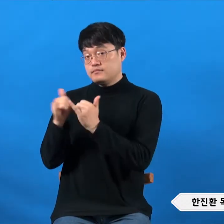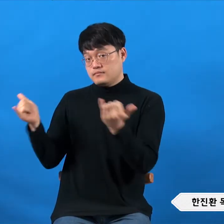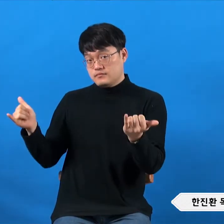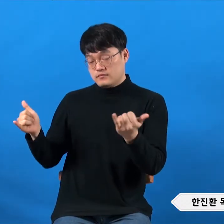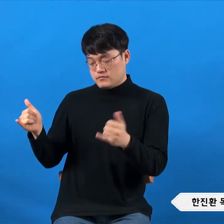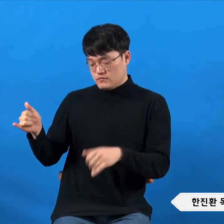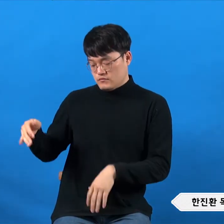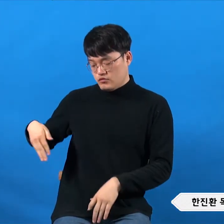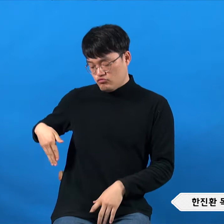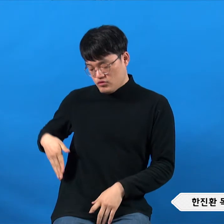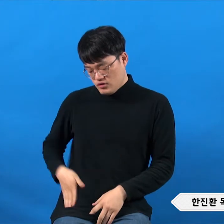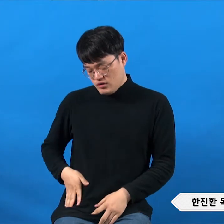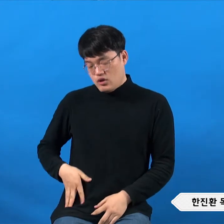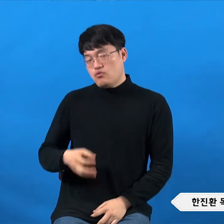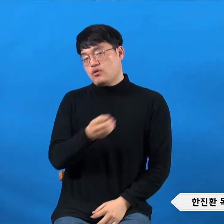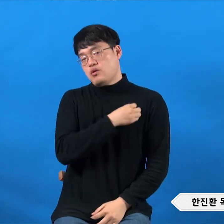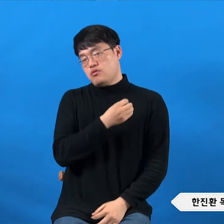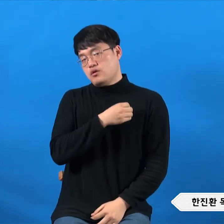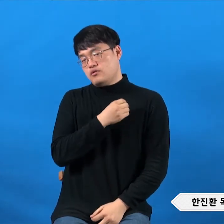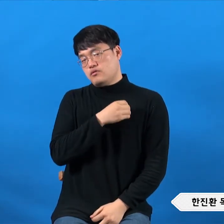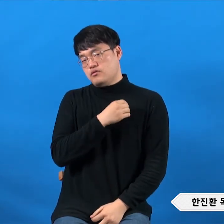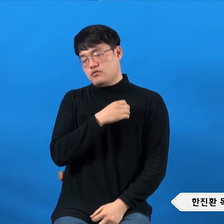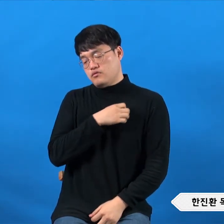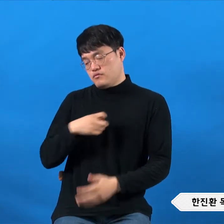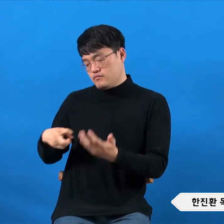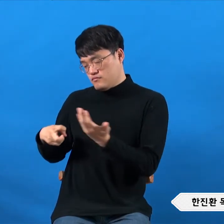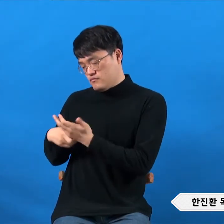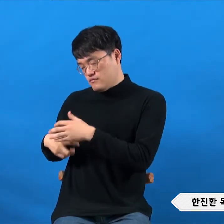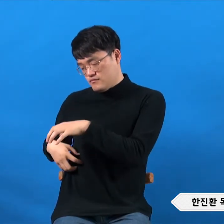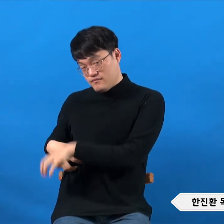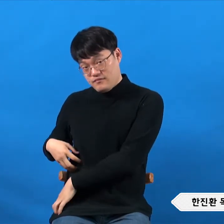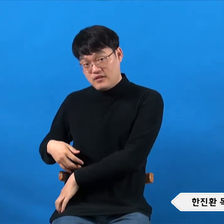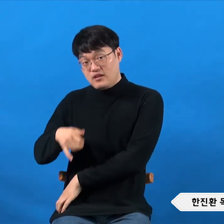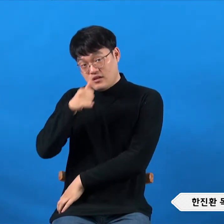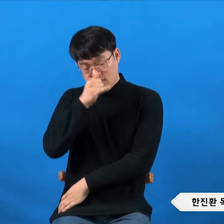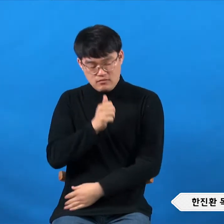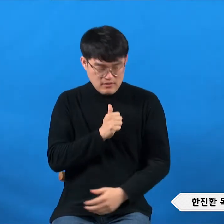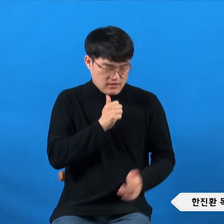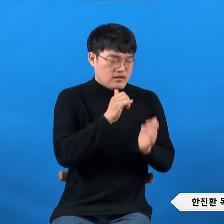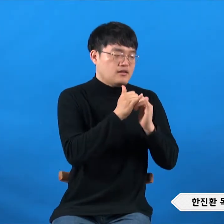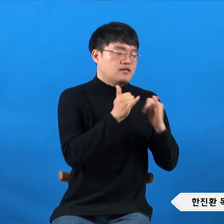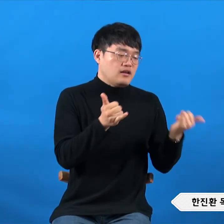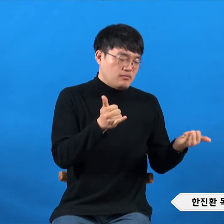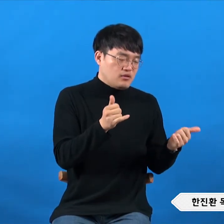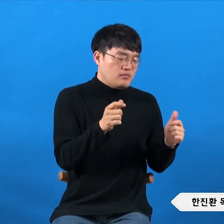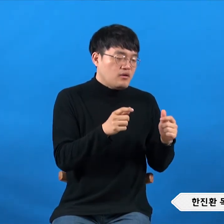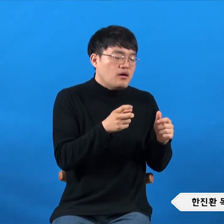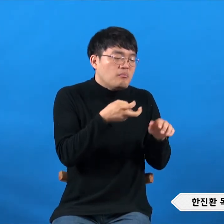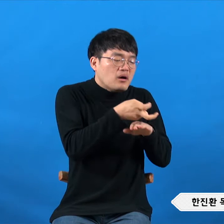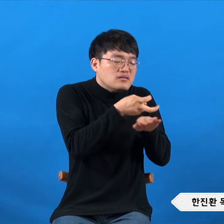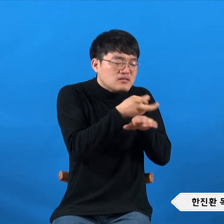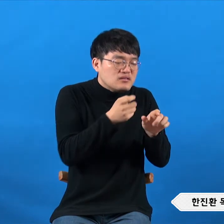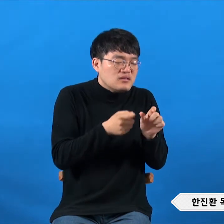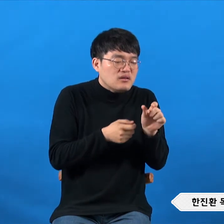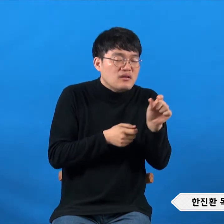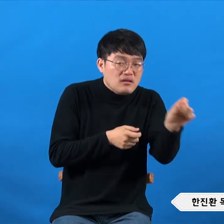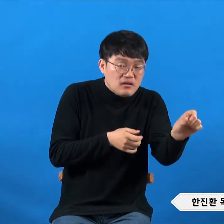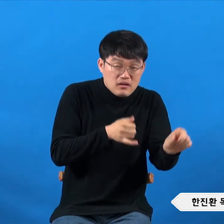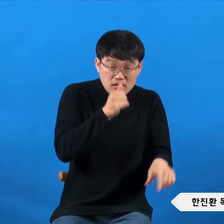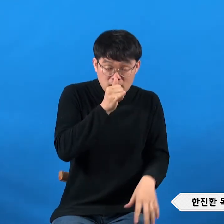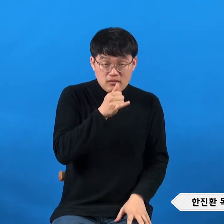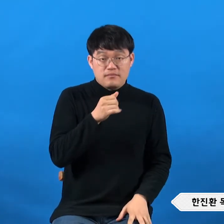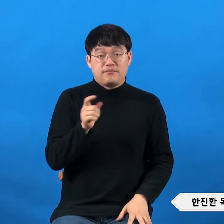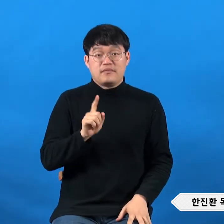부자는 주머니에 회원권을 넣고 다니고 빈자는 회수권을 넣고 다닌다. 부자는 사우나에 가서 땀을